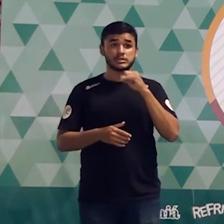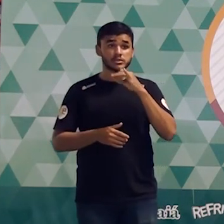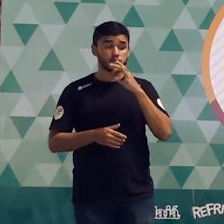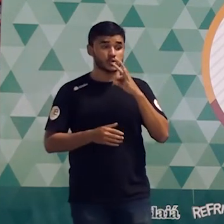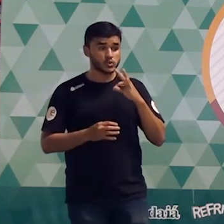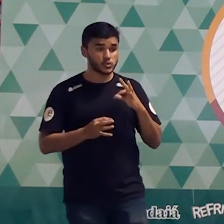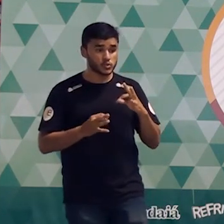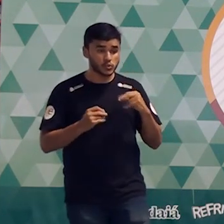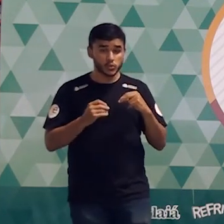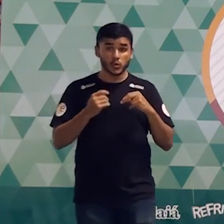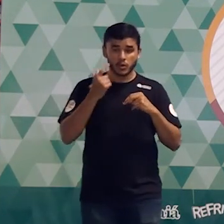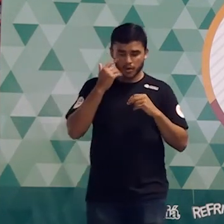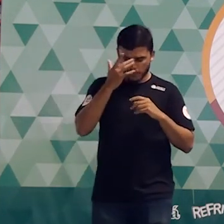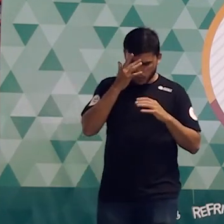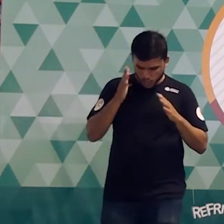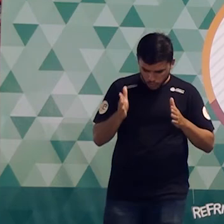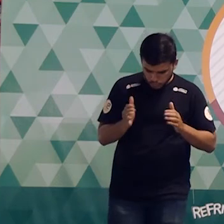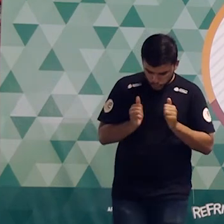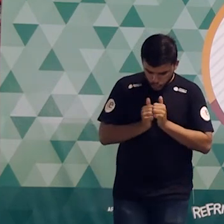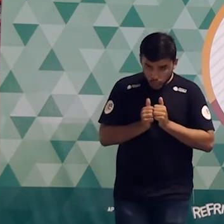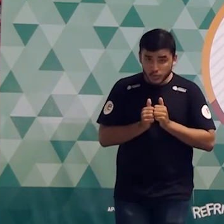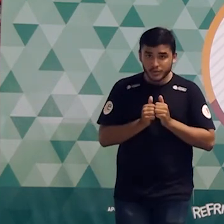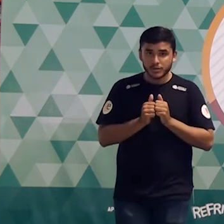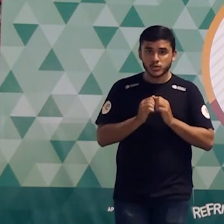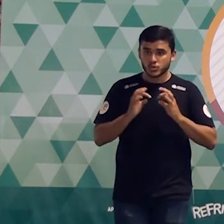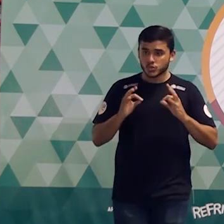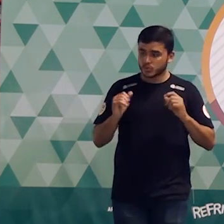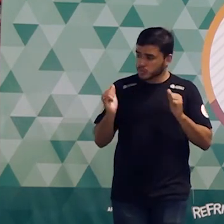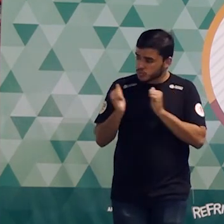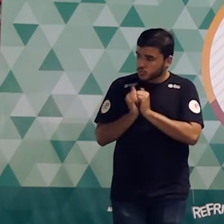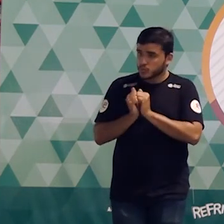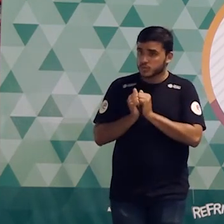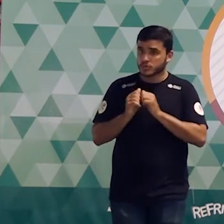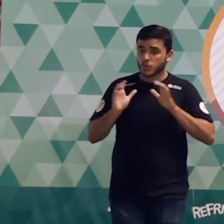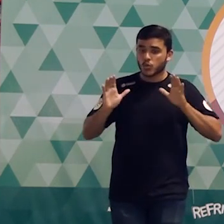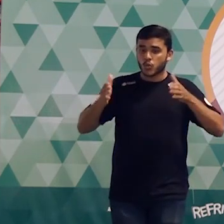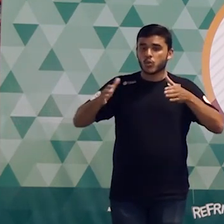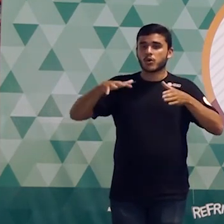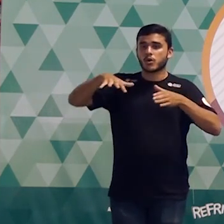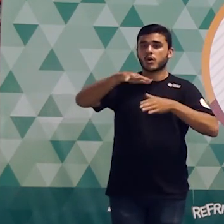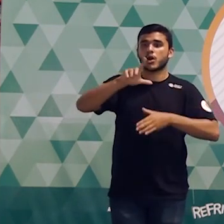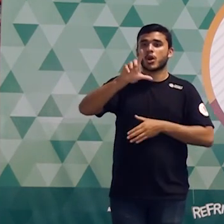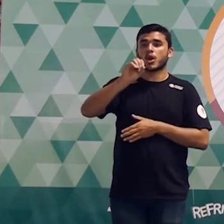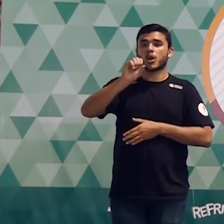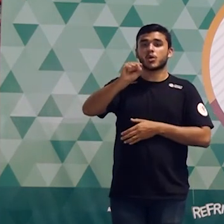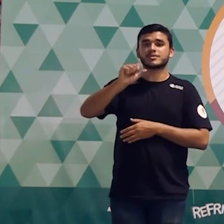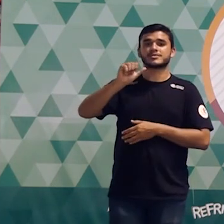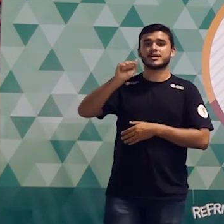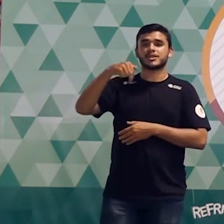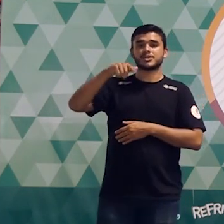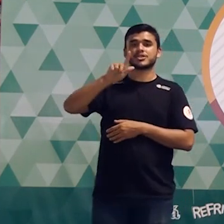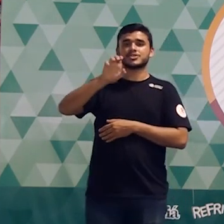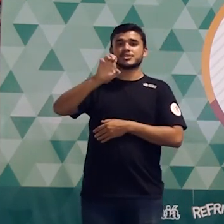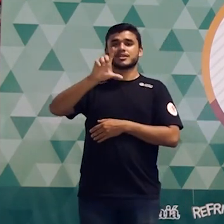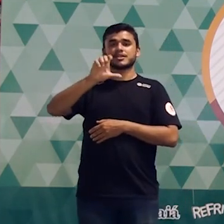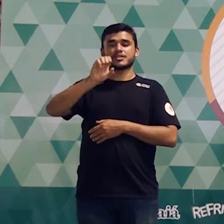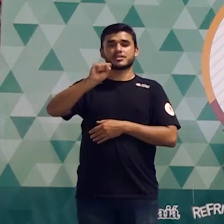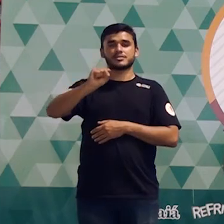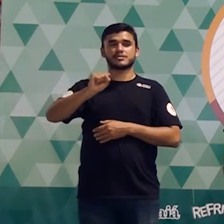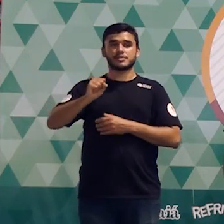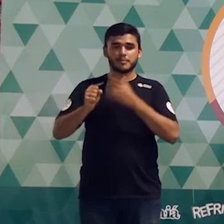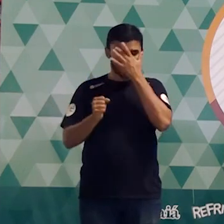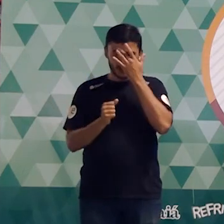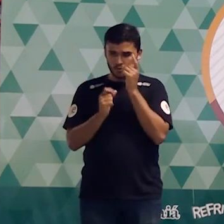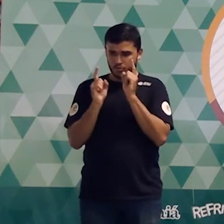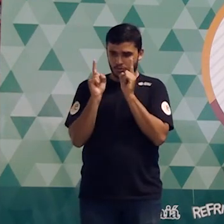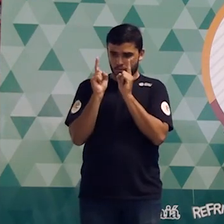encostadas nas pernas, com os pés juntos assim, cabe todo mundo na cidade de Los Angeles. Claro que ninguém vai viver